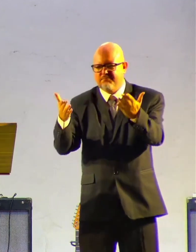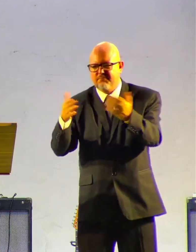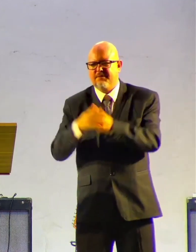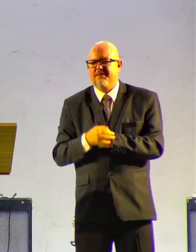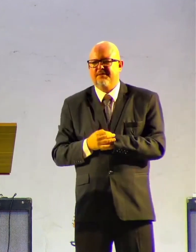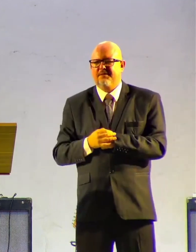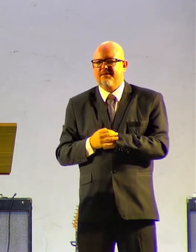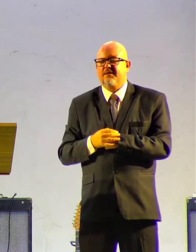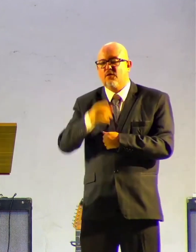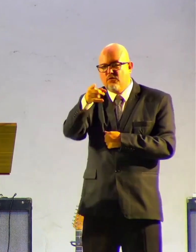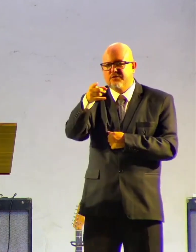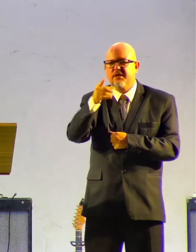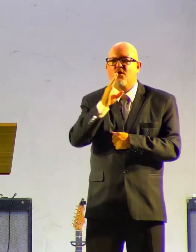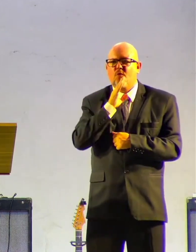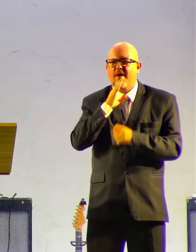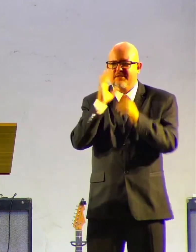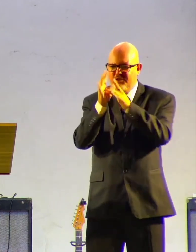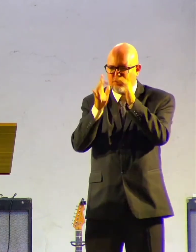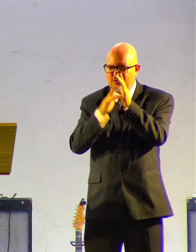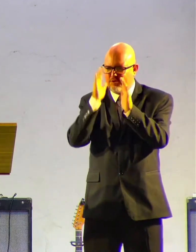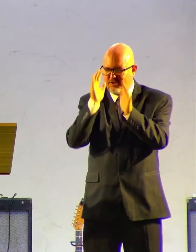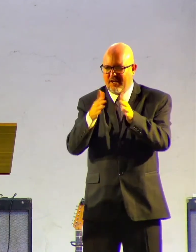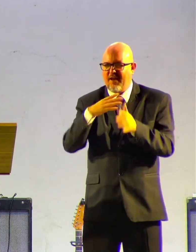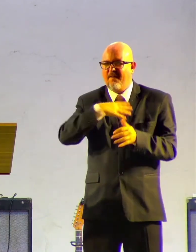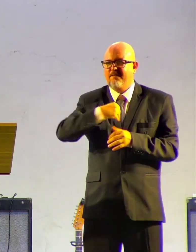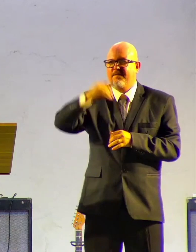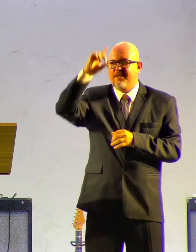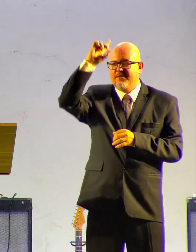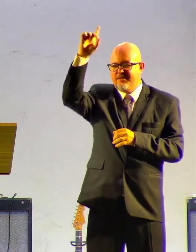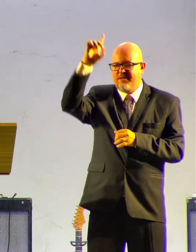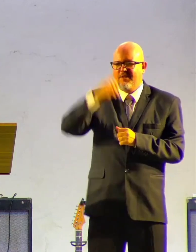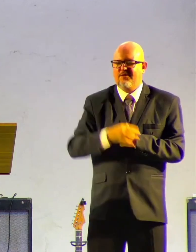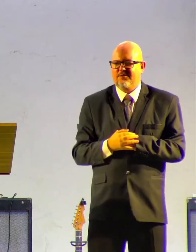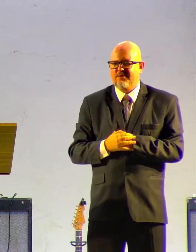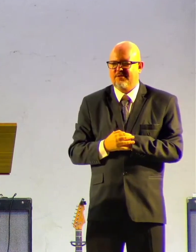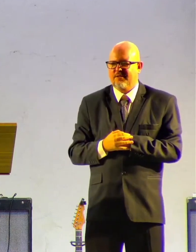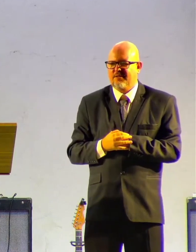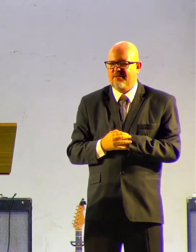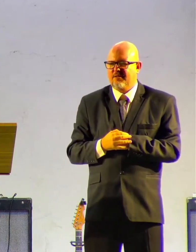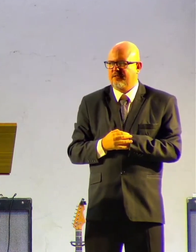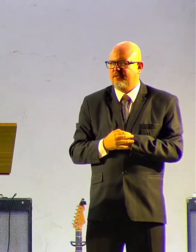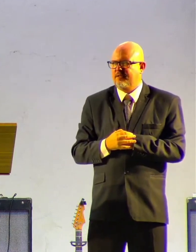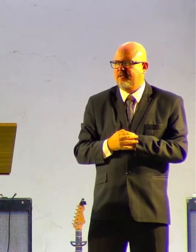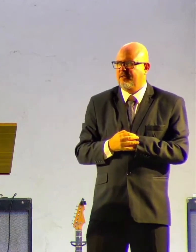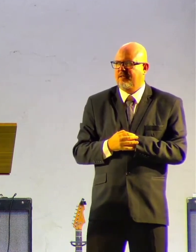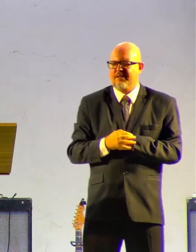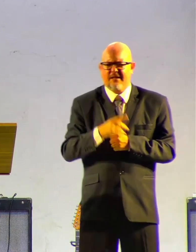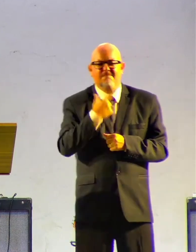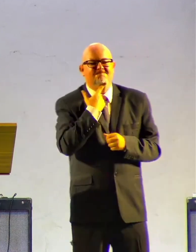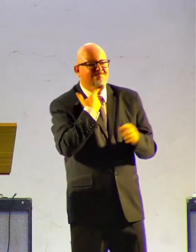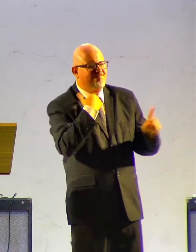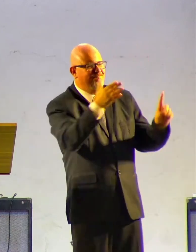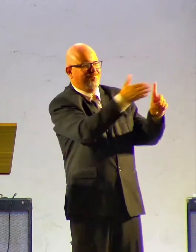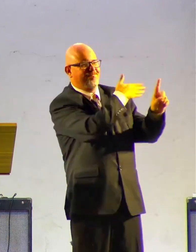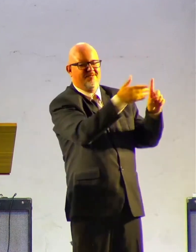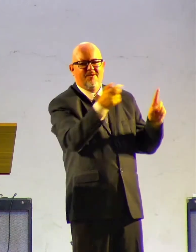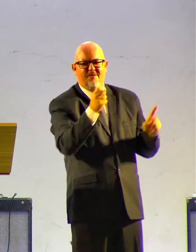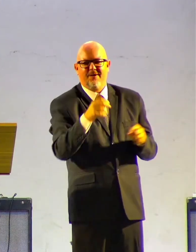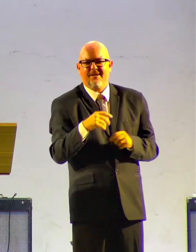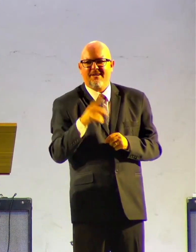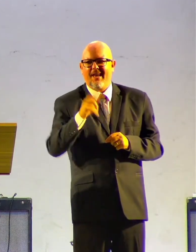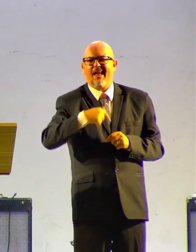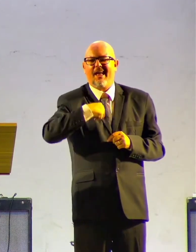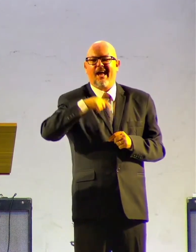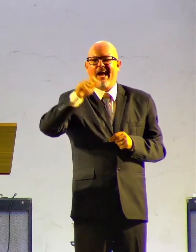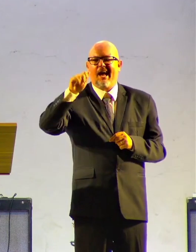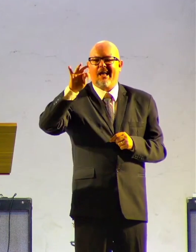Miguel, você conhece Jesus, o Filho do Deus vivo? Ele faltou pouco me bater. Ele era